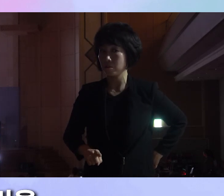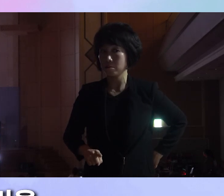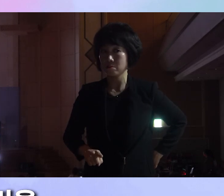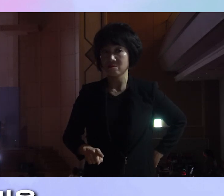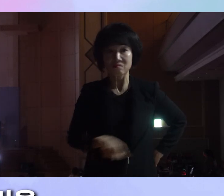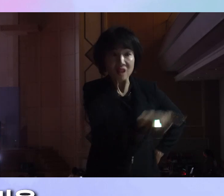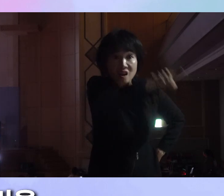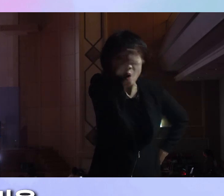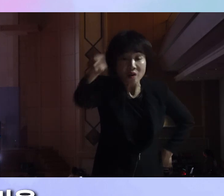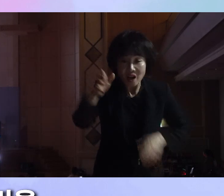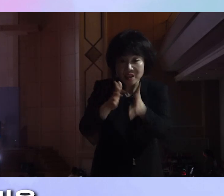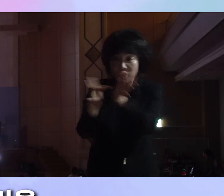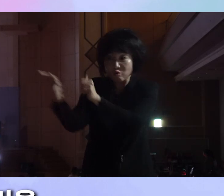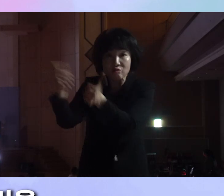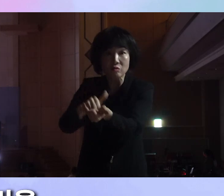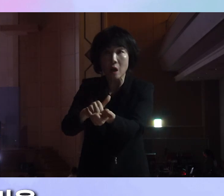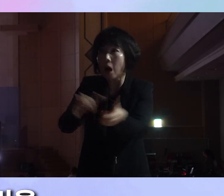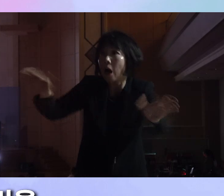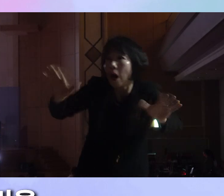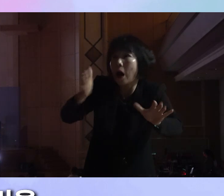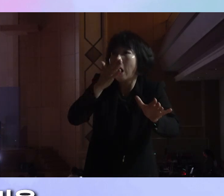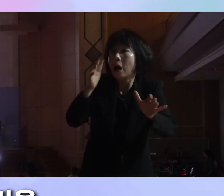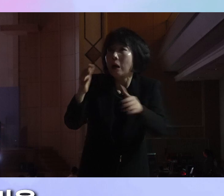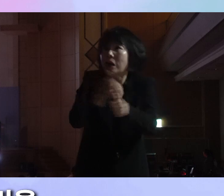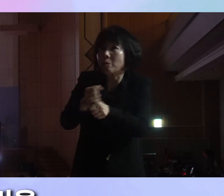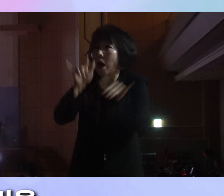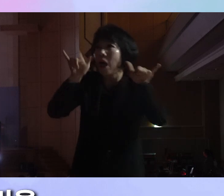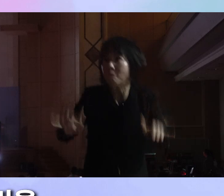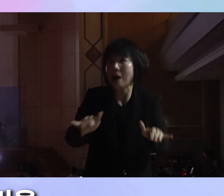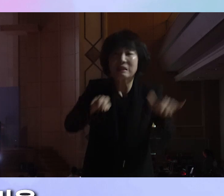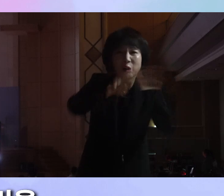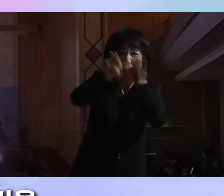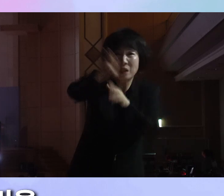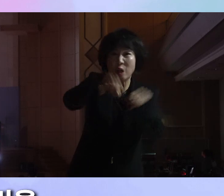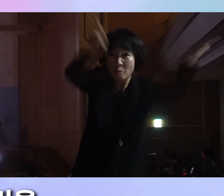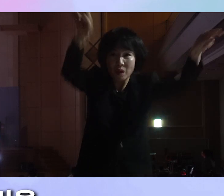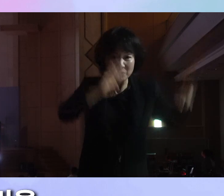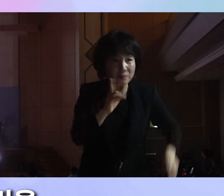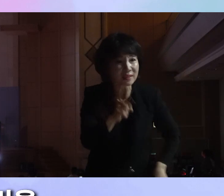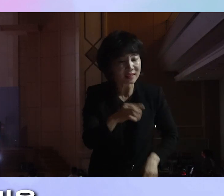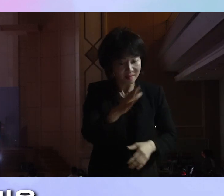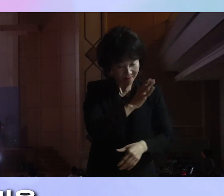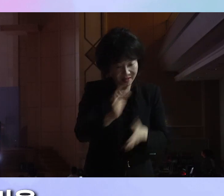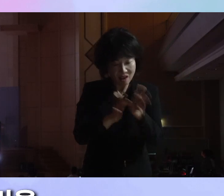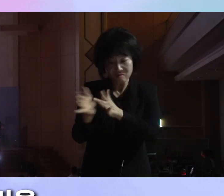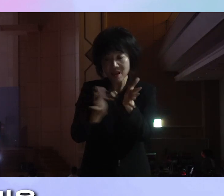도망갔지. 왜? 그땐 인생 살기가 더 급했나?